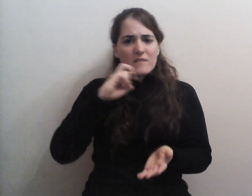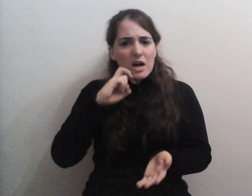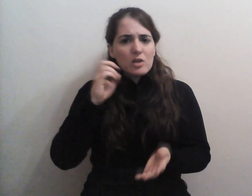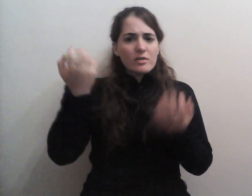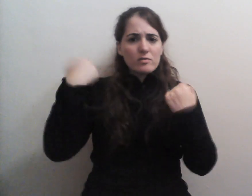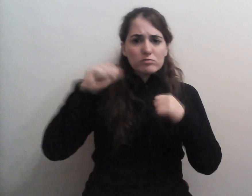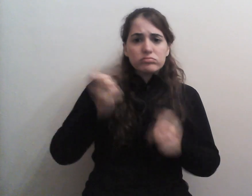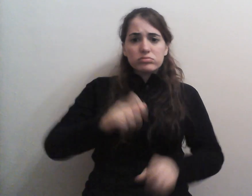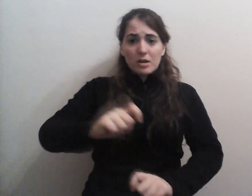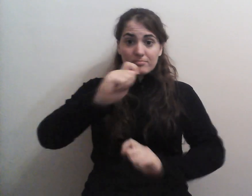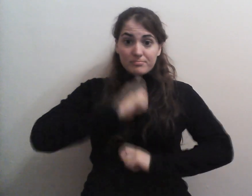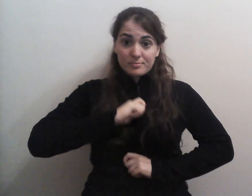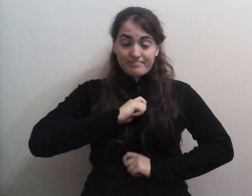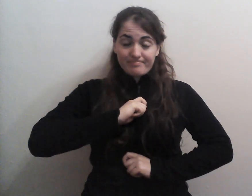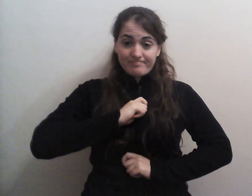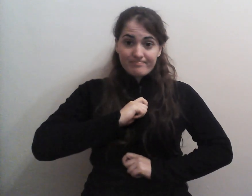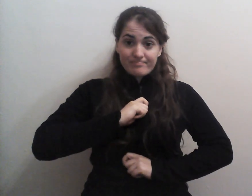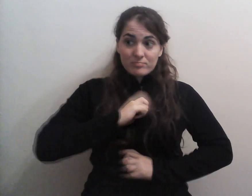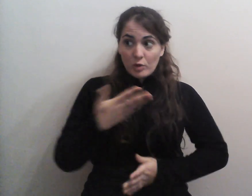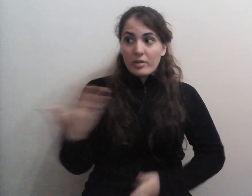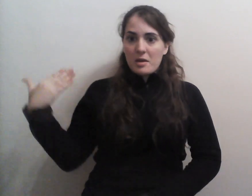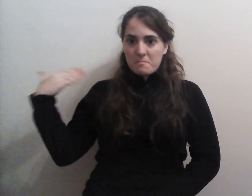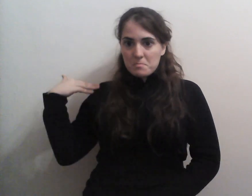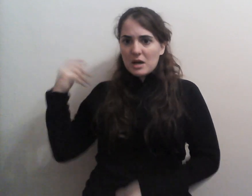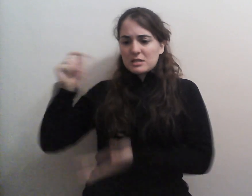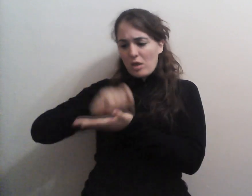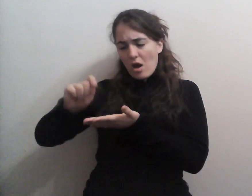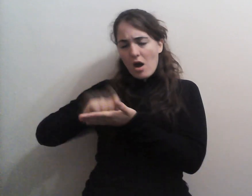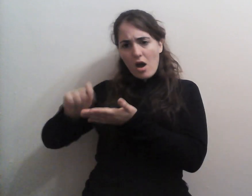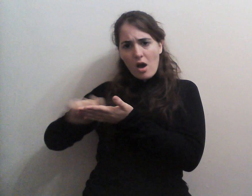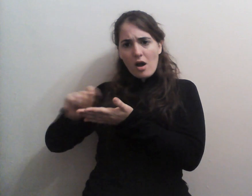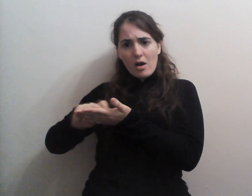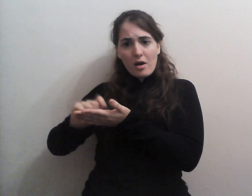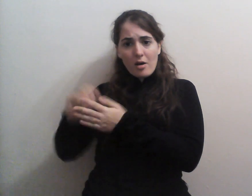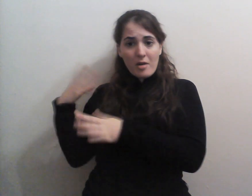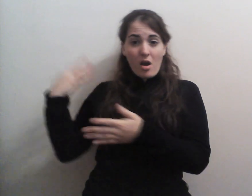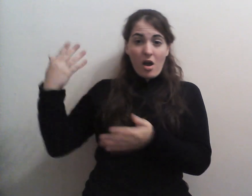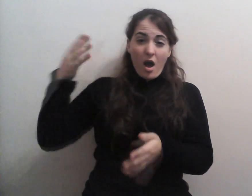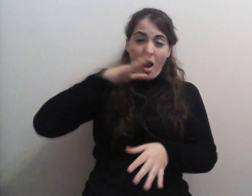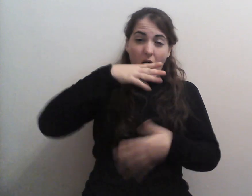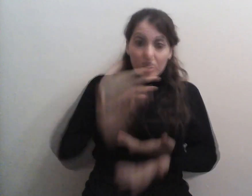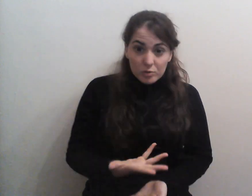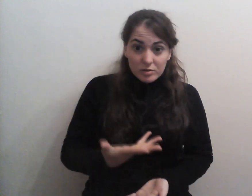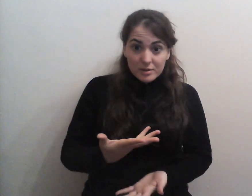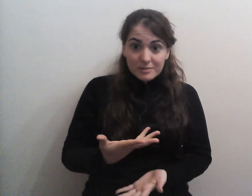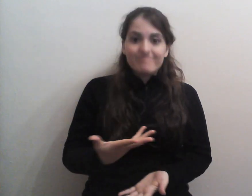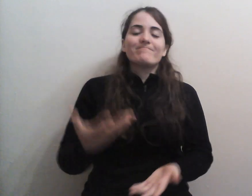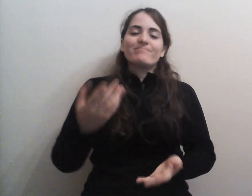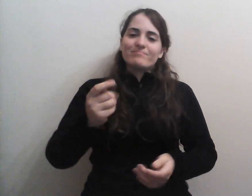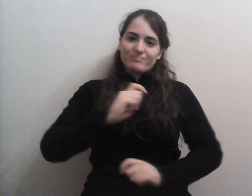vigencia para nosotros. Por lo tanto, el pasado tiene mucho que enseñarnos. Y al estudiar los eventos y las palabras